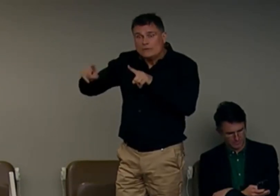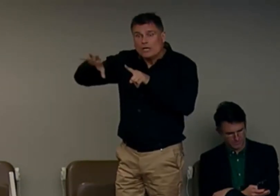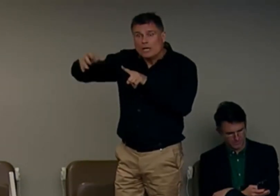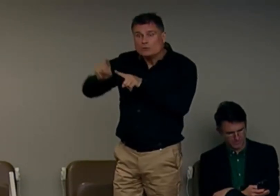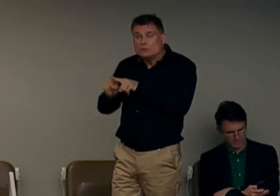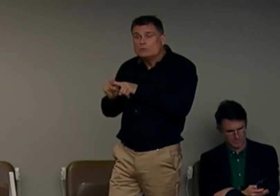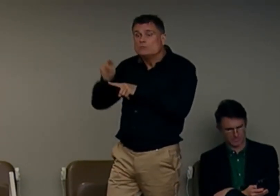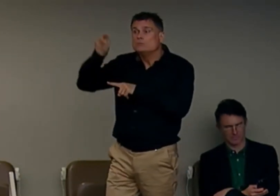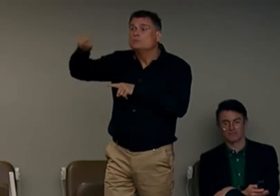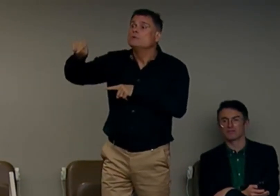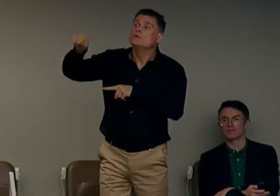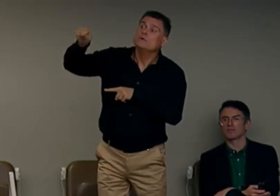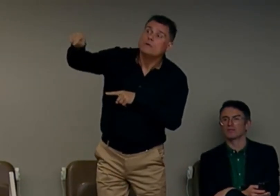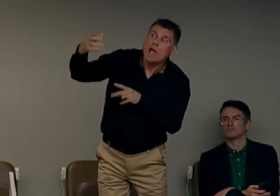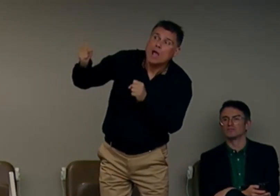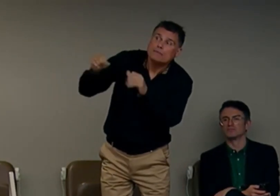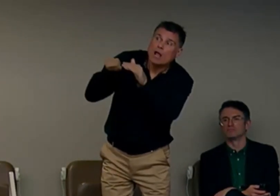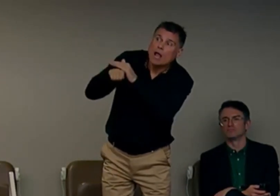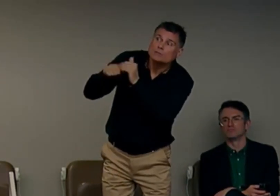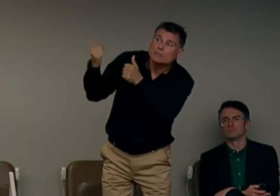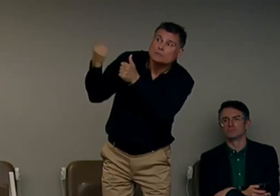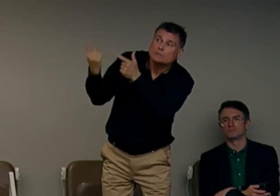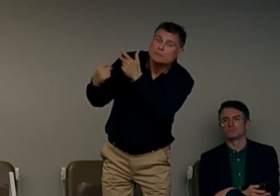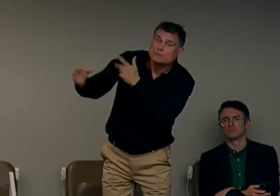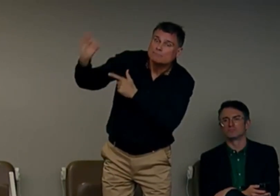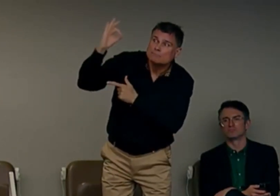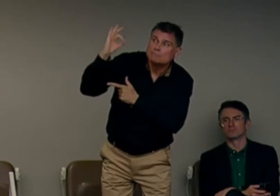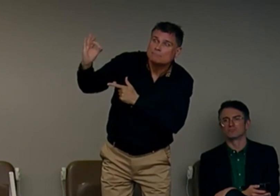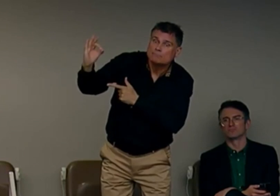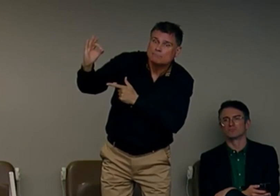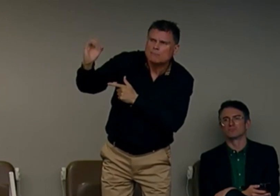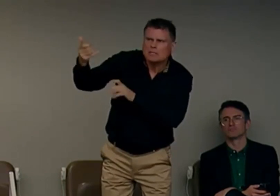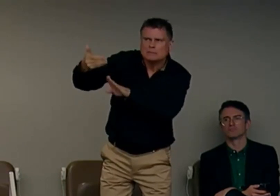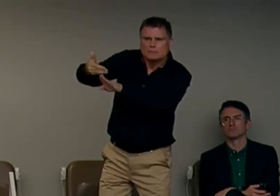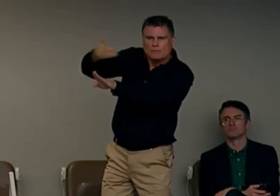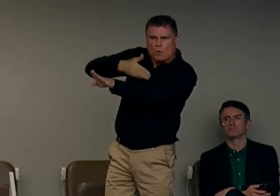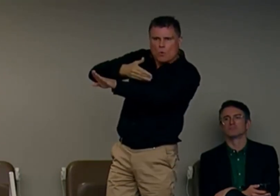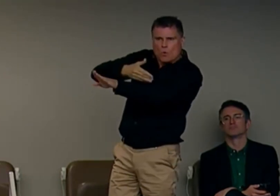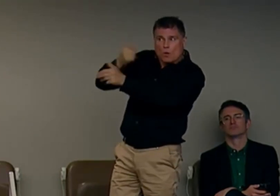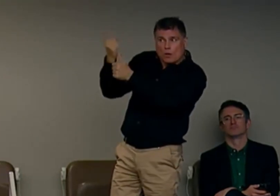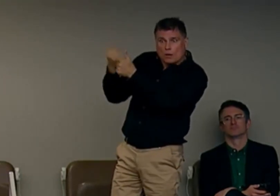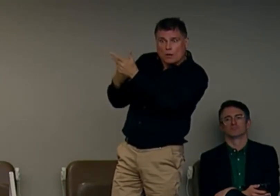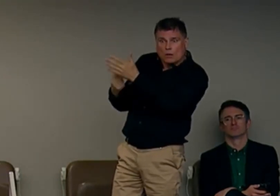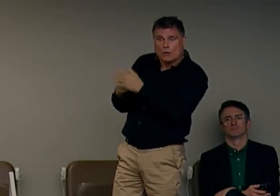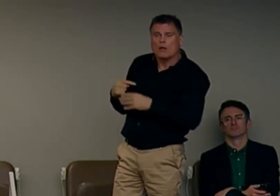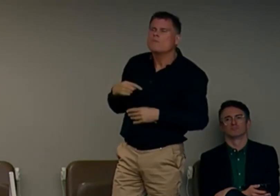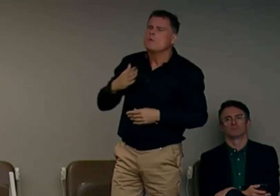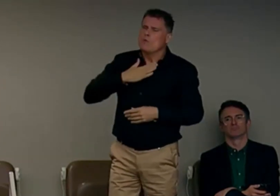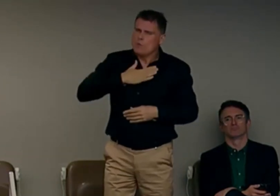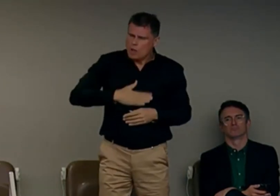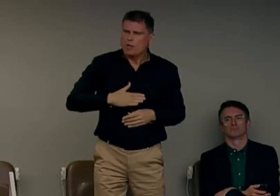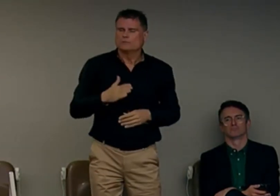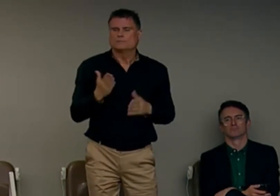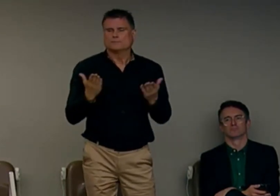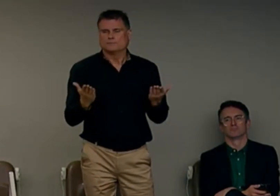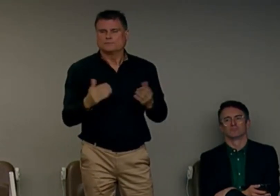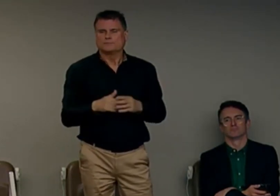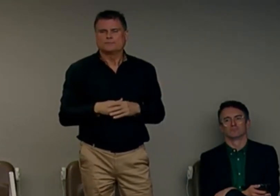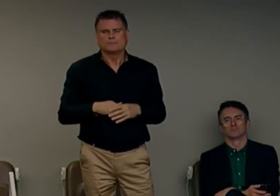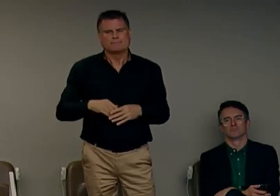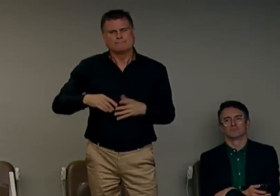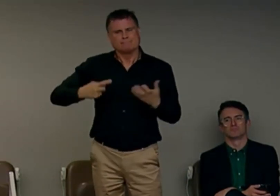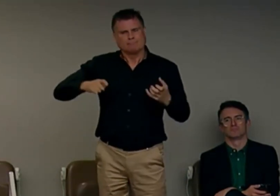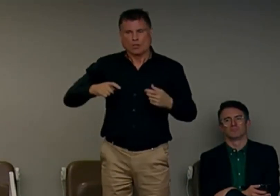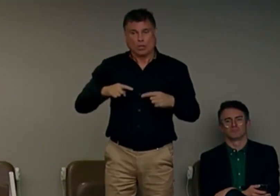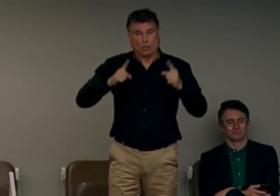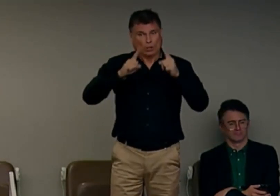venir. Nous sommes ainsi très attachés à l'évaluation à venir de ces futurs démonstrateurs par les étudiants internationaux,